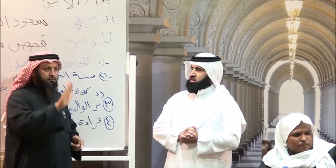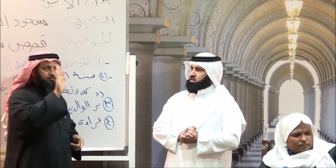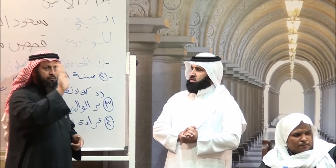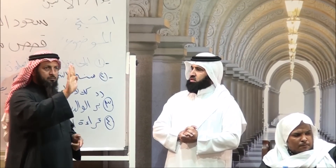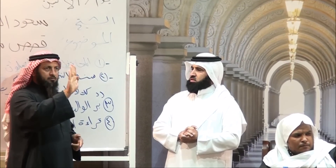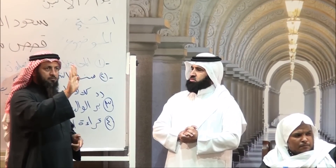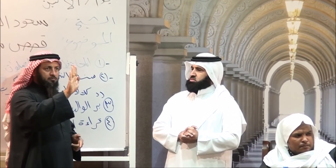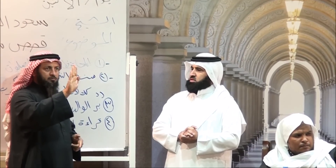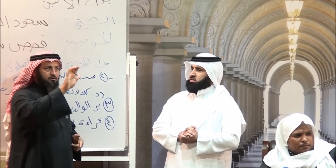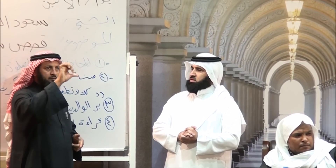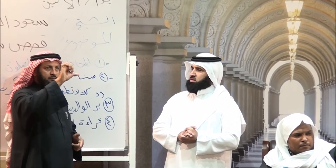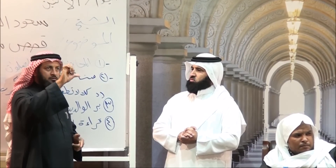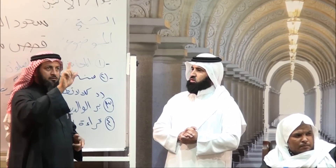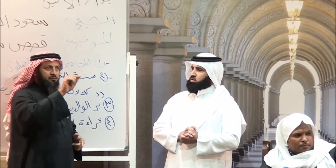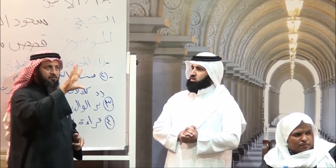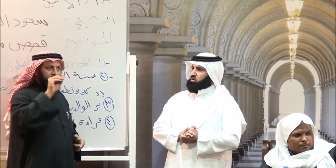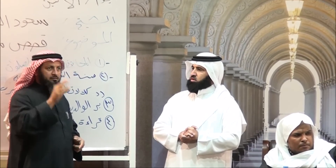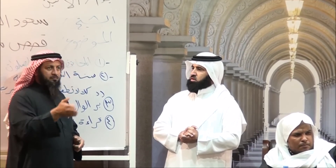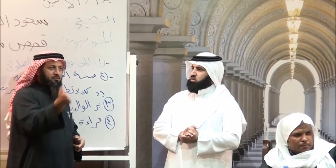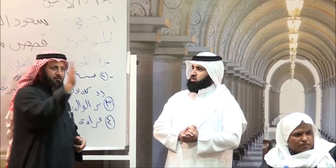بعدين